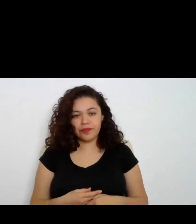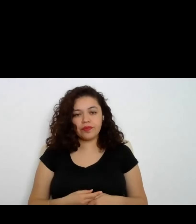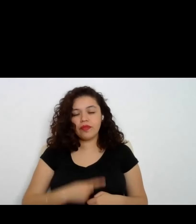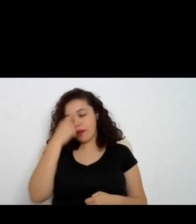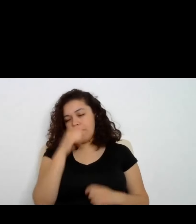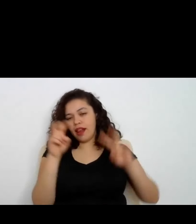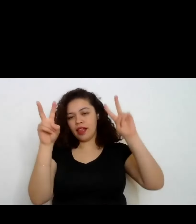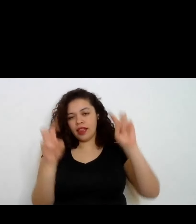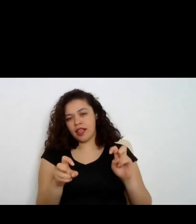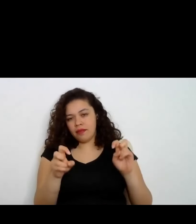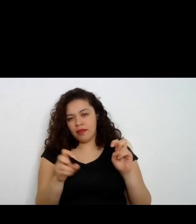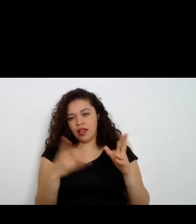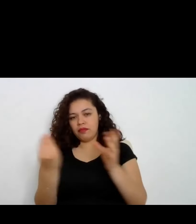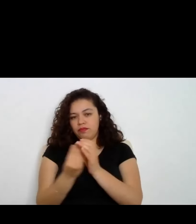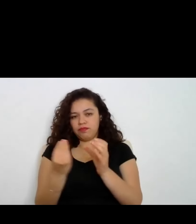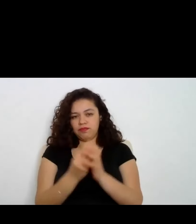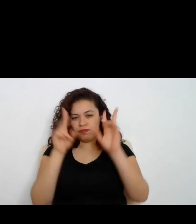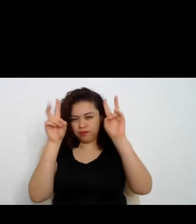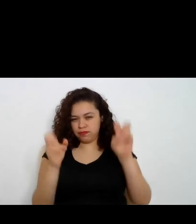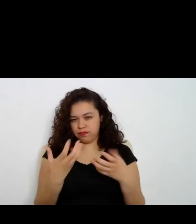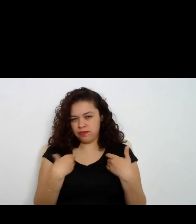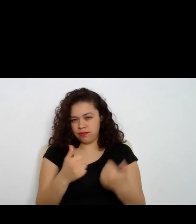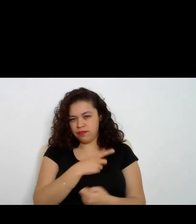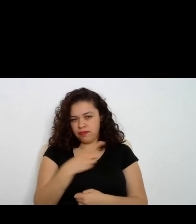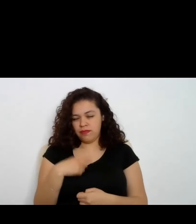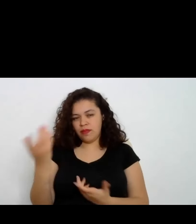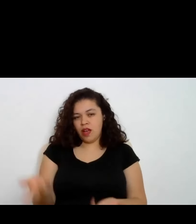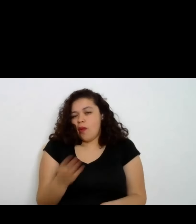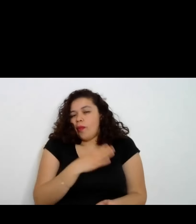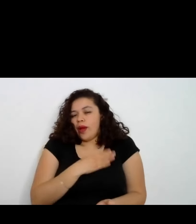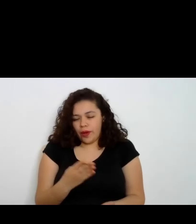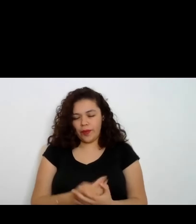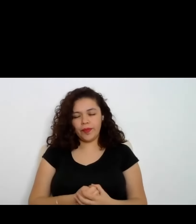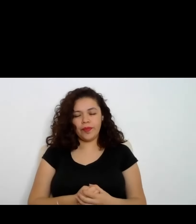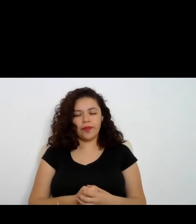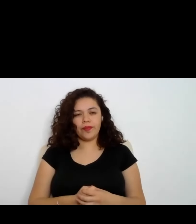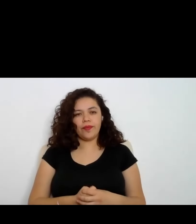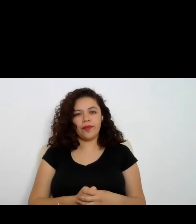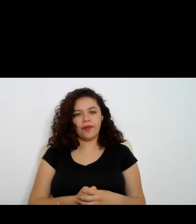tema de la privacidad. Y bueno, la primera figura que nos